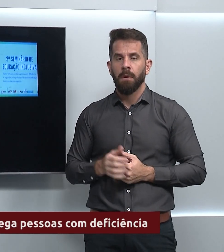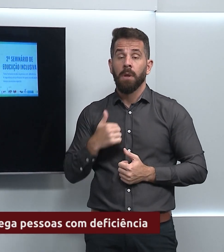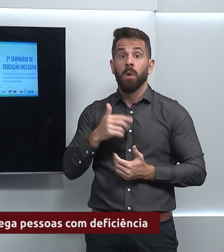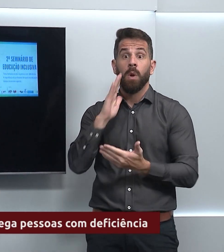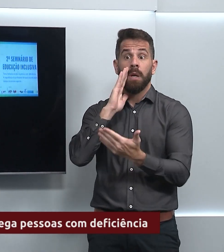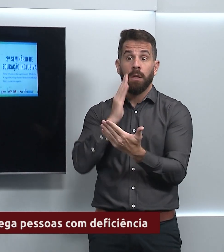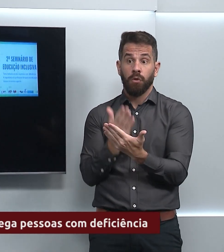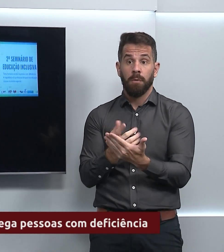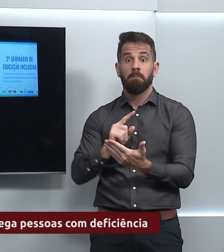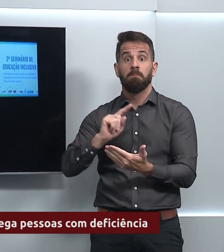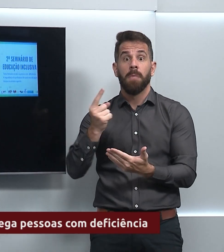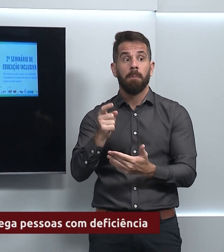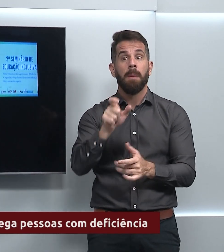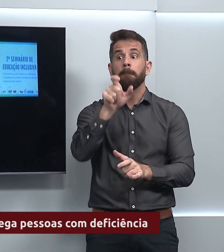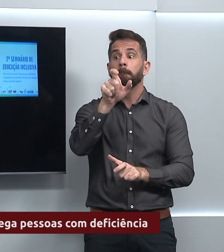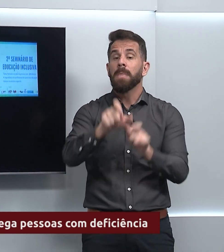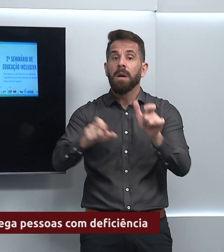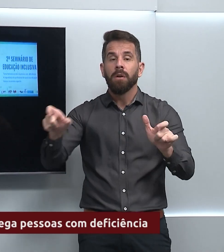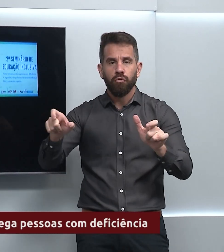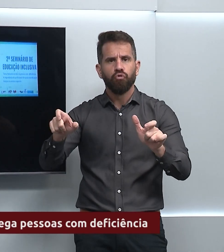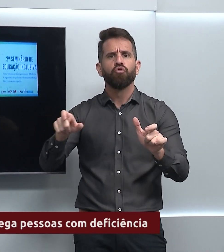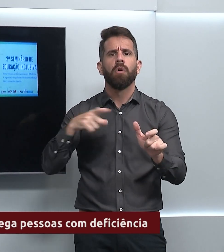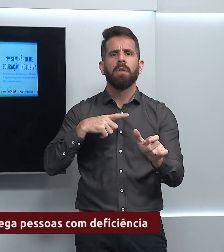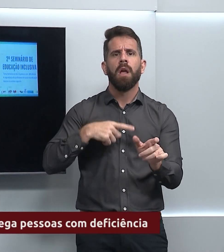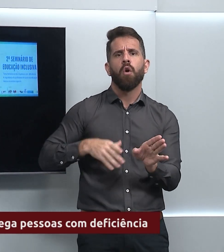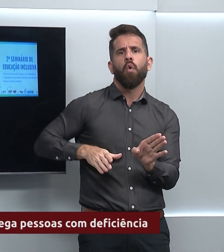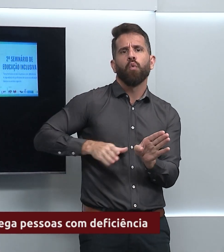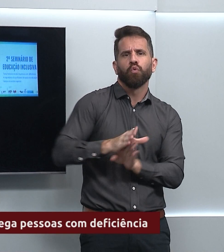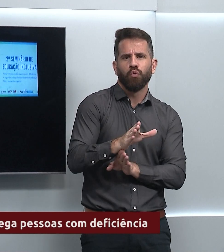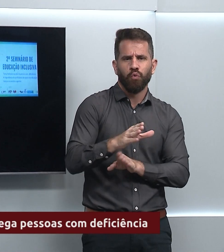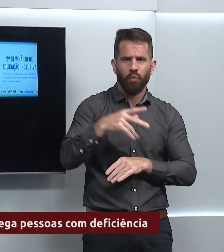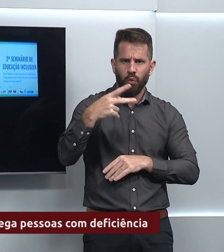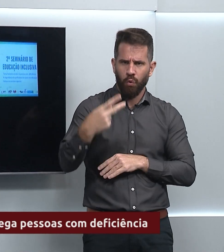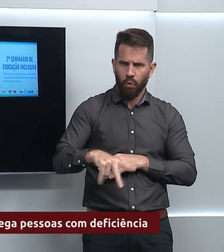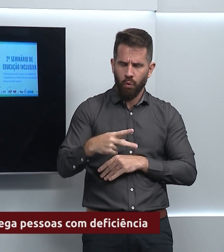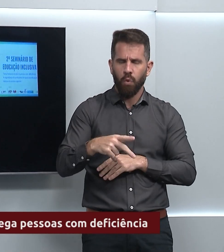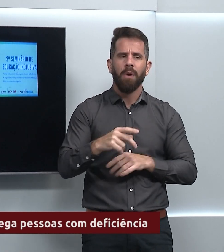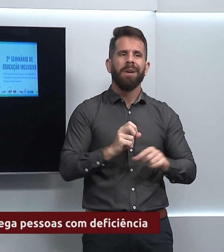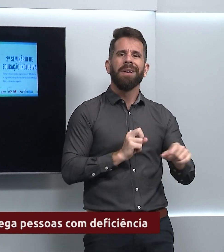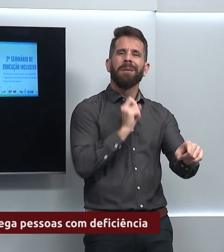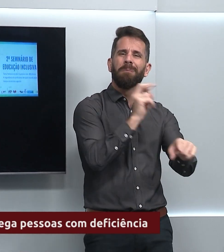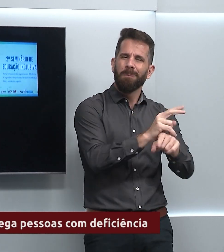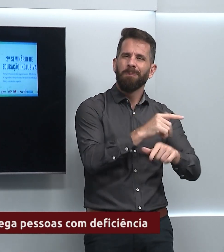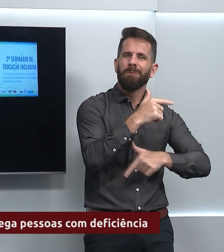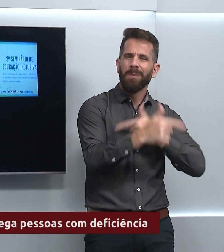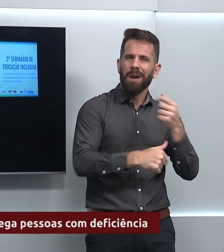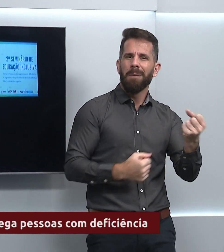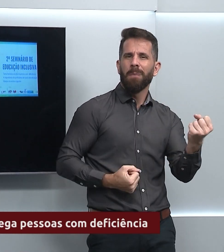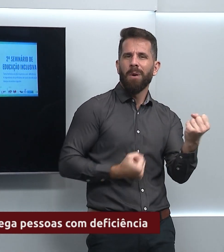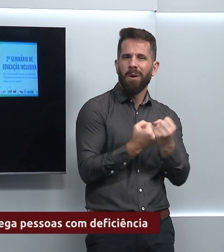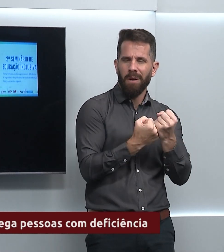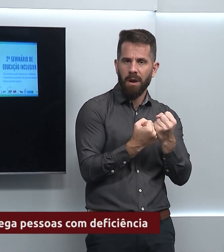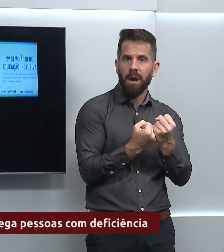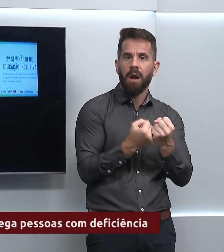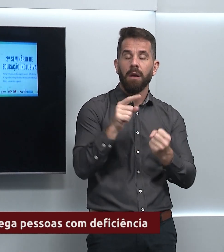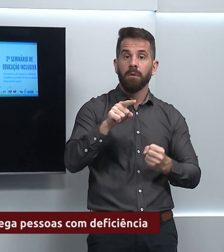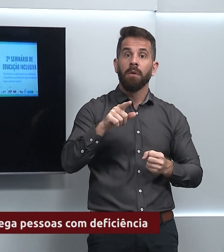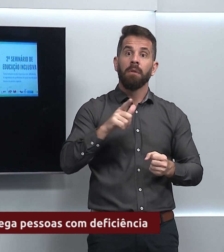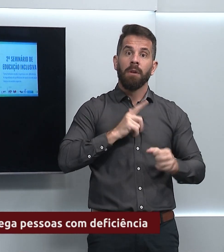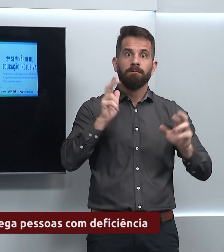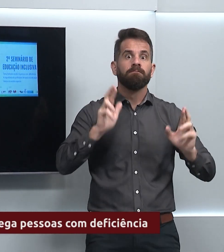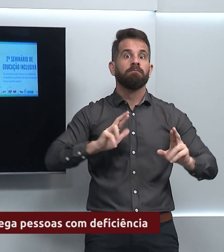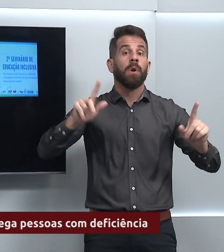desses consultores de emprego apoiado aqui para Goiás, será o diferencial, porque, primeiro, é a primeira